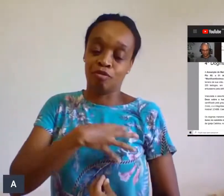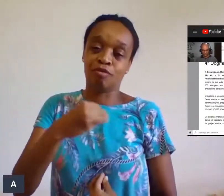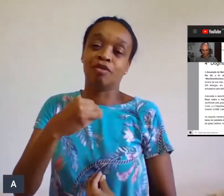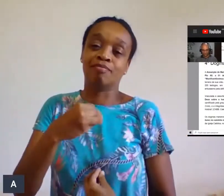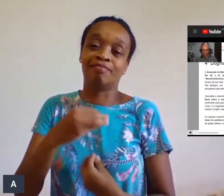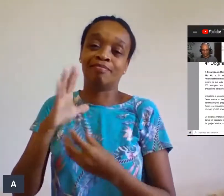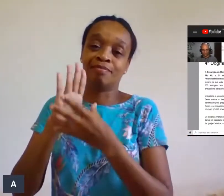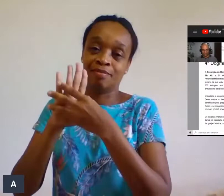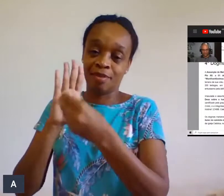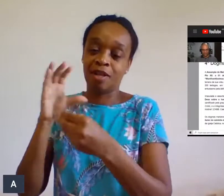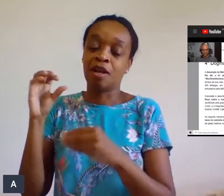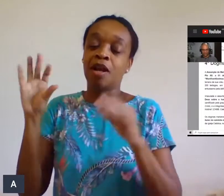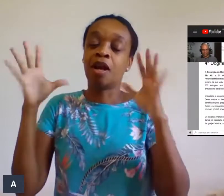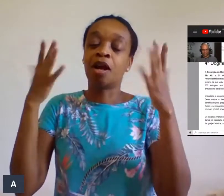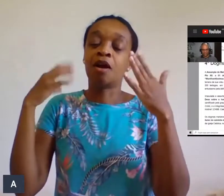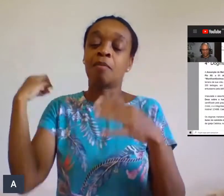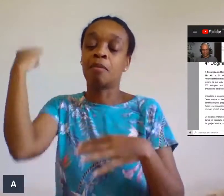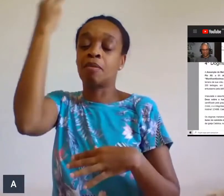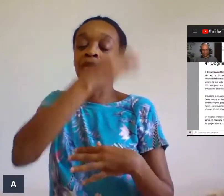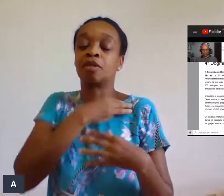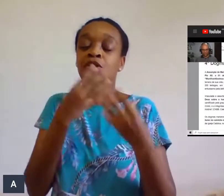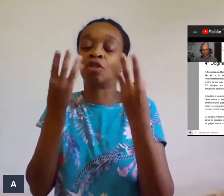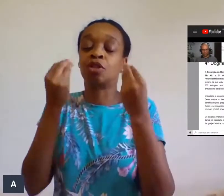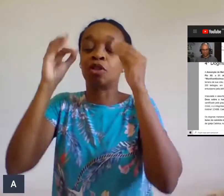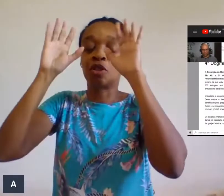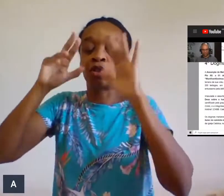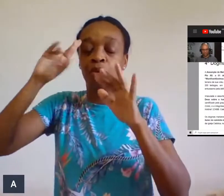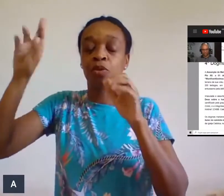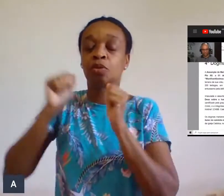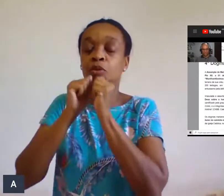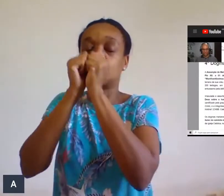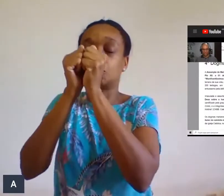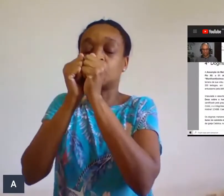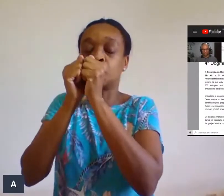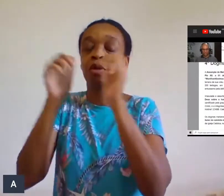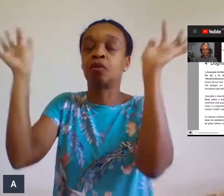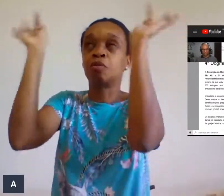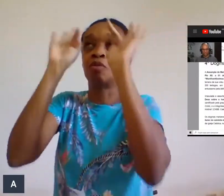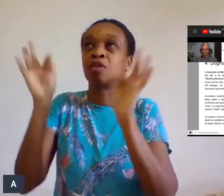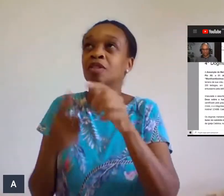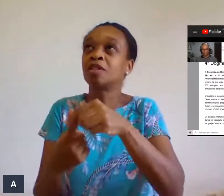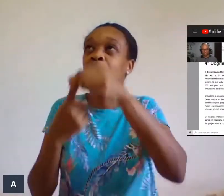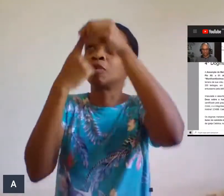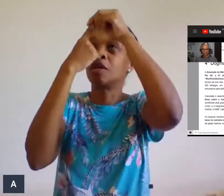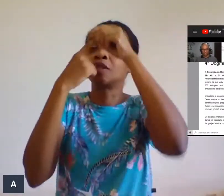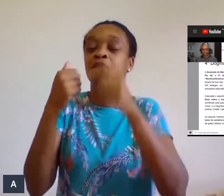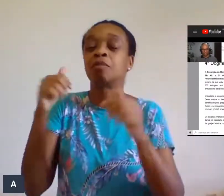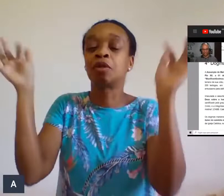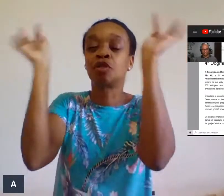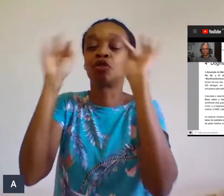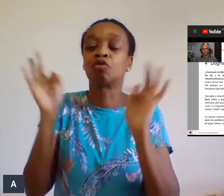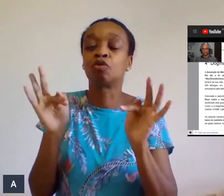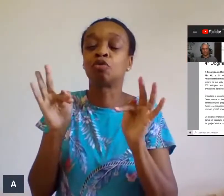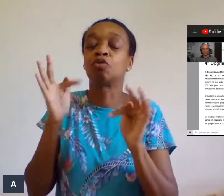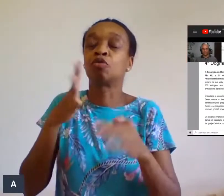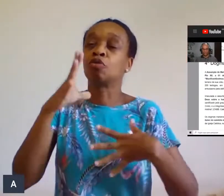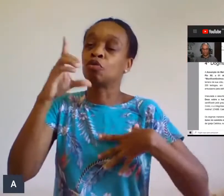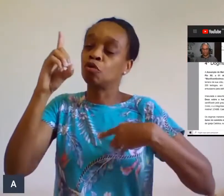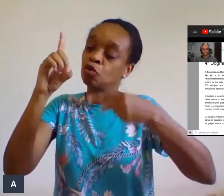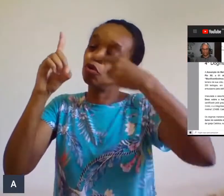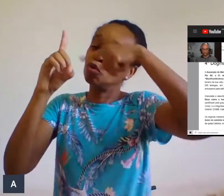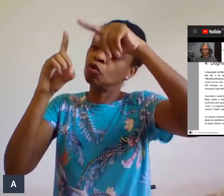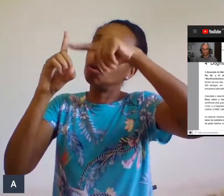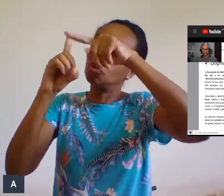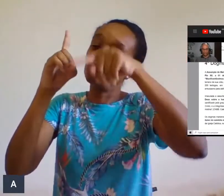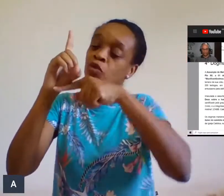Deus. Ave Maria, cheia de graça, o Senhor é convosco. Bendita sois vós entre as mulheres, bendito é o fruto do vosso